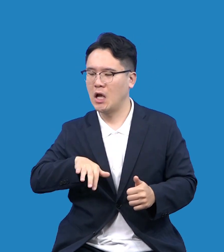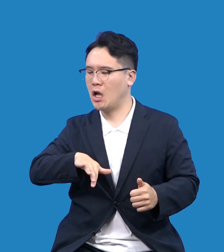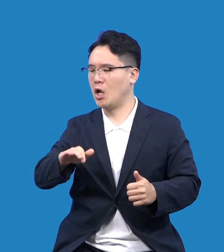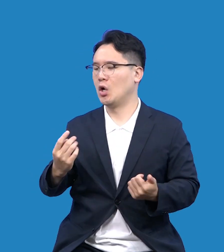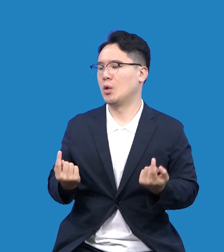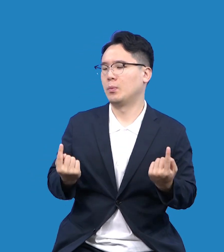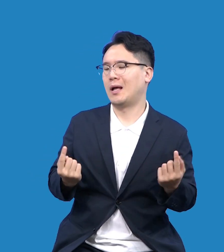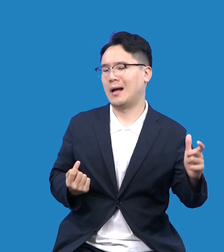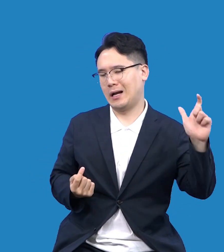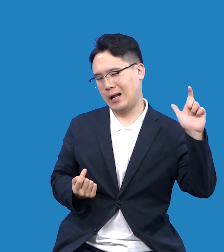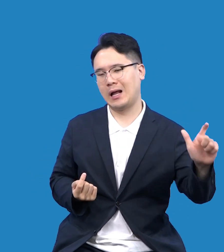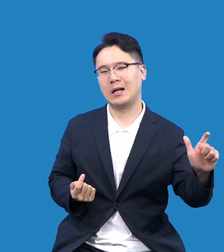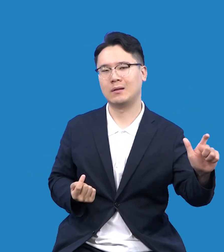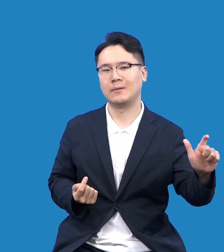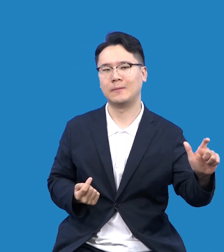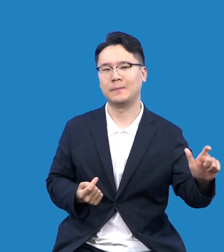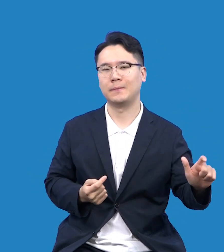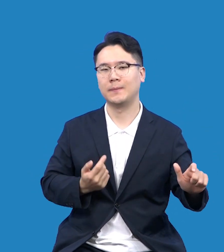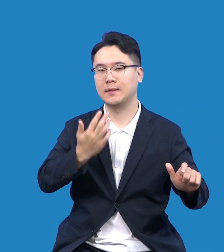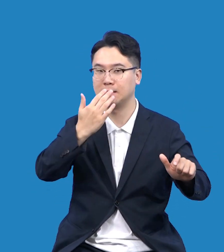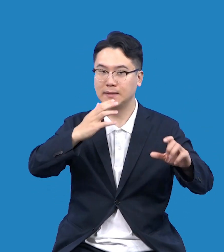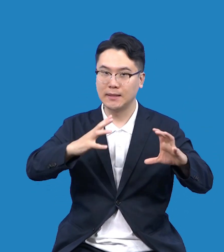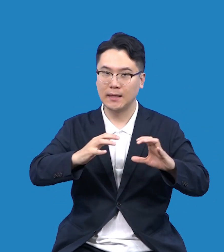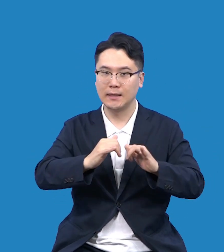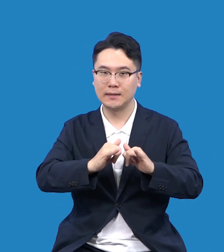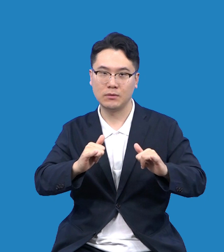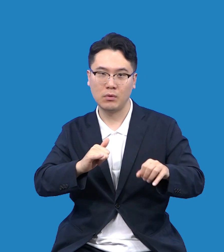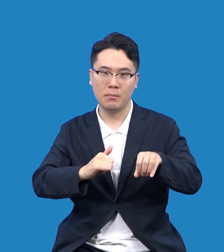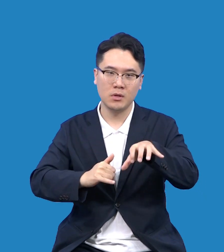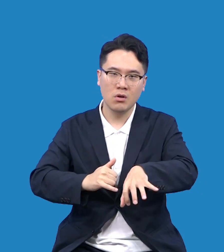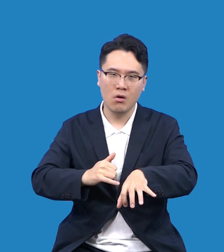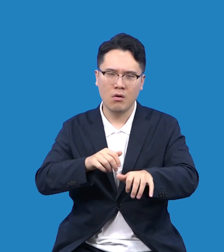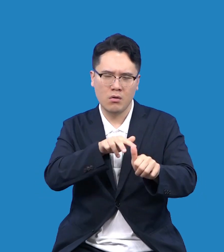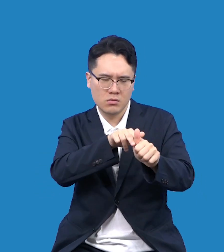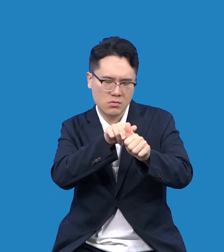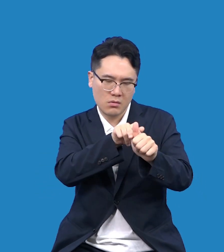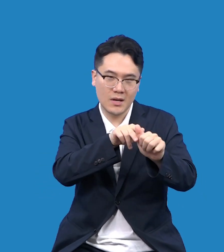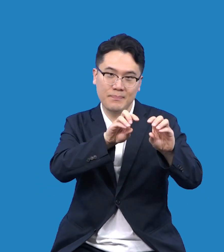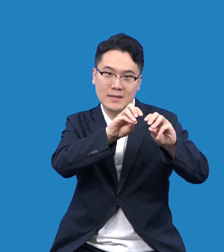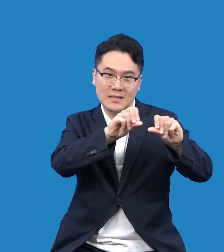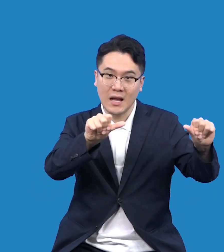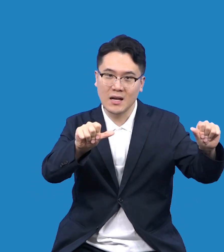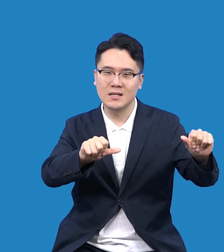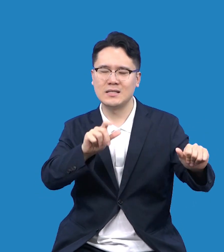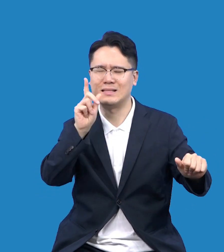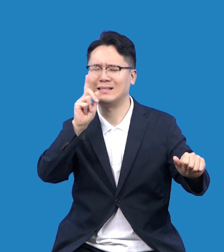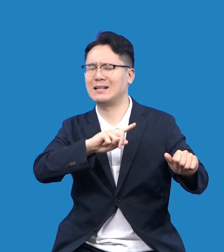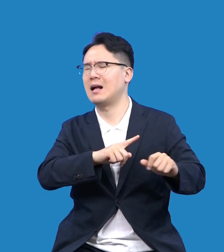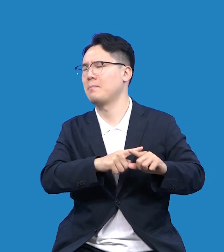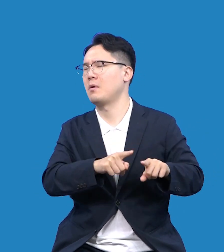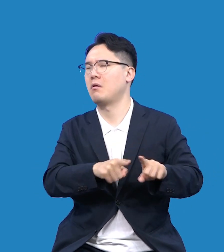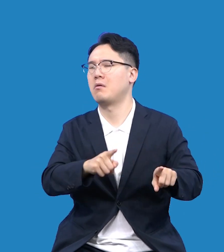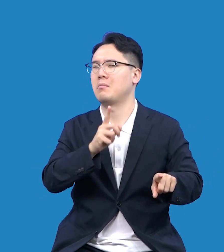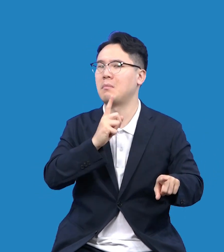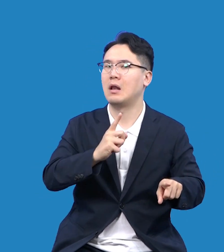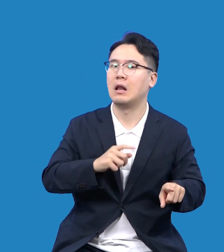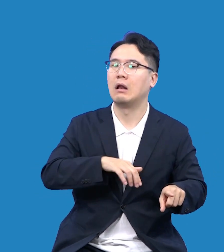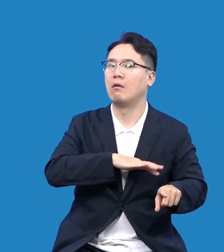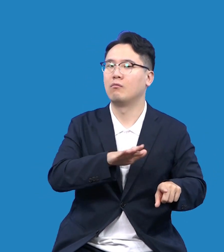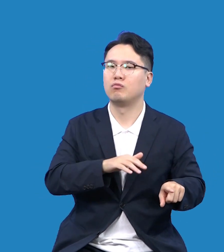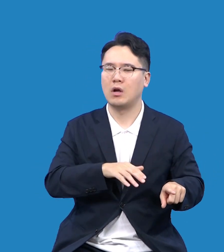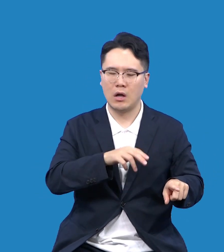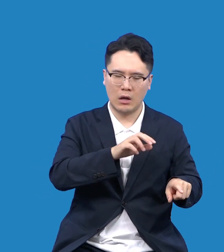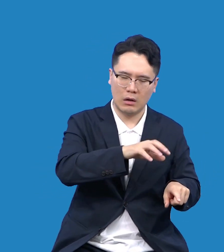하고. 32절. 이스라엘 자손 앞에서 그 정탐한 땅을 악평하여 이르되 우리가